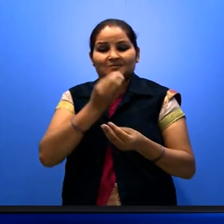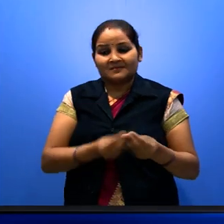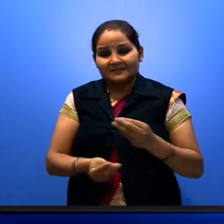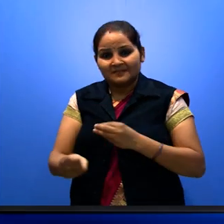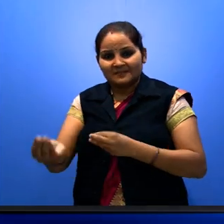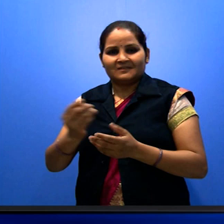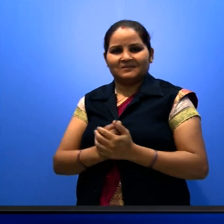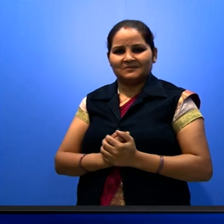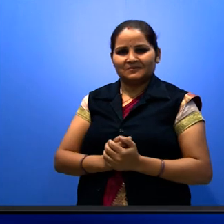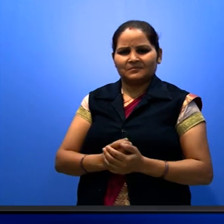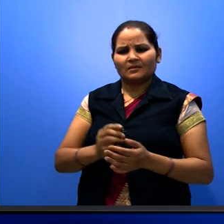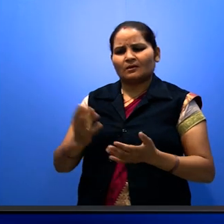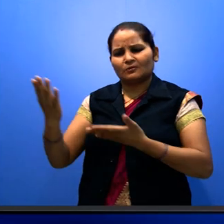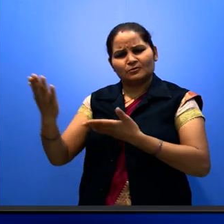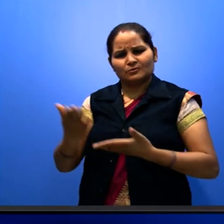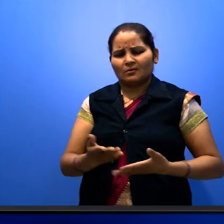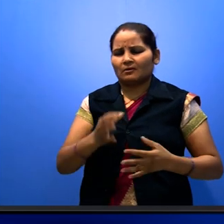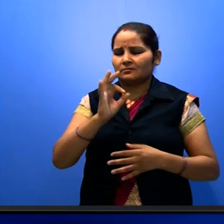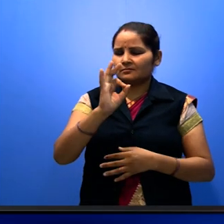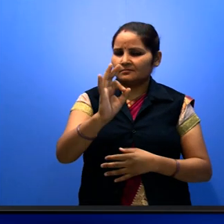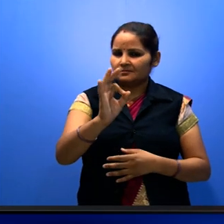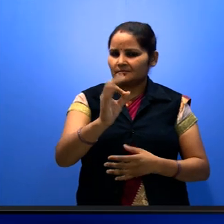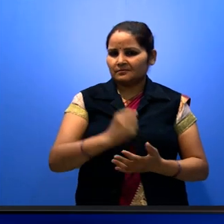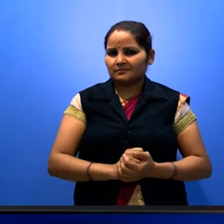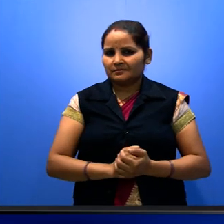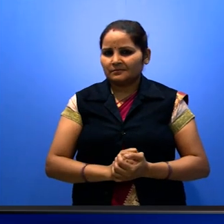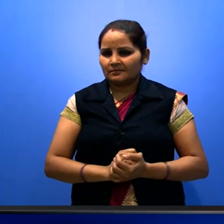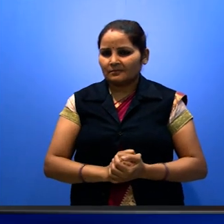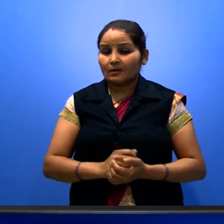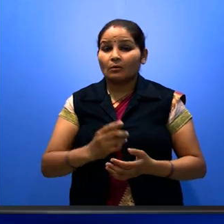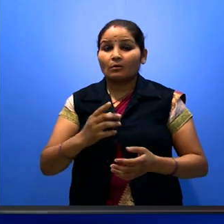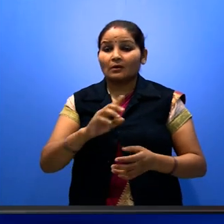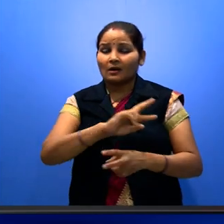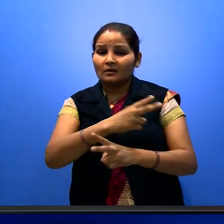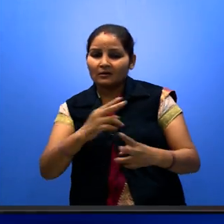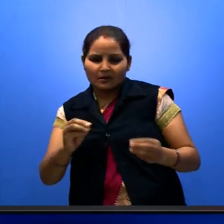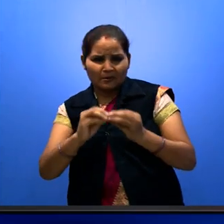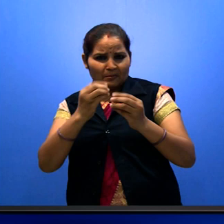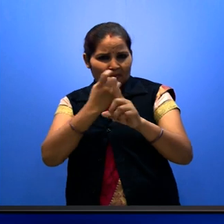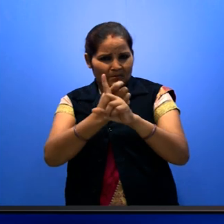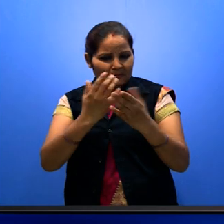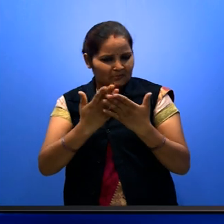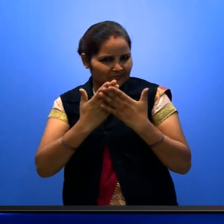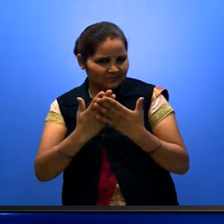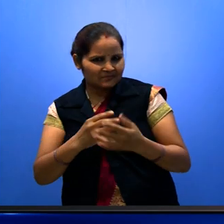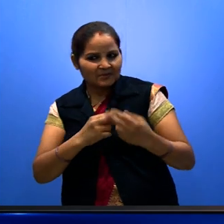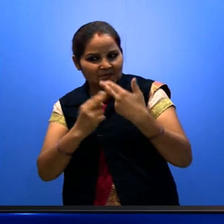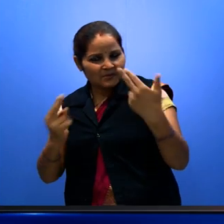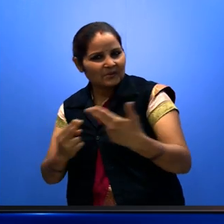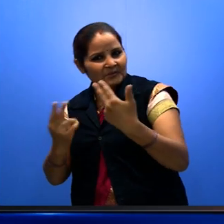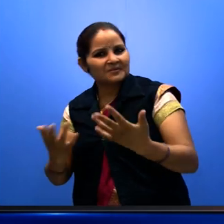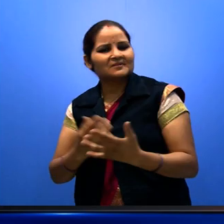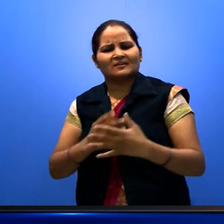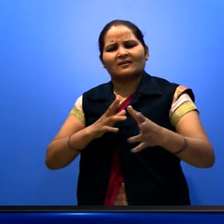बहुत अच्छी तरह उनको खिलाती थी, पिलाती थी, ज्ञान की भी चर्चा करती थी, वेदों की भी चर्चा करती